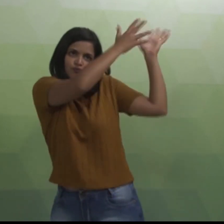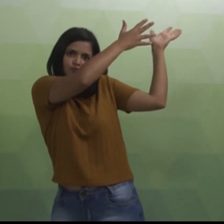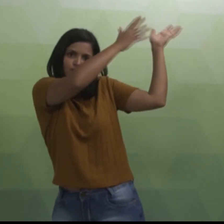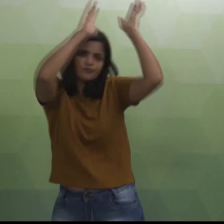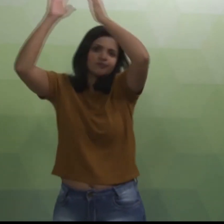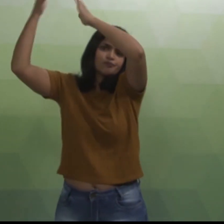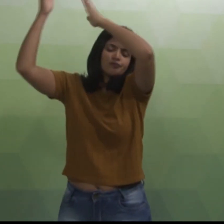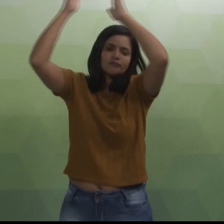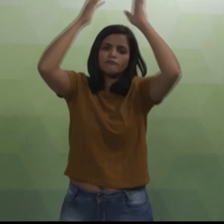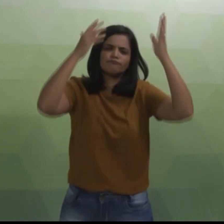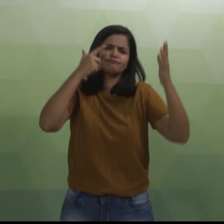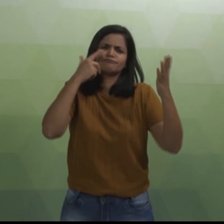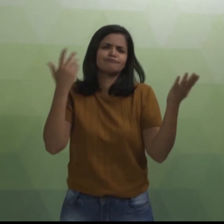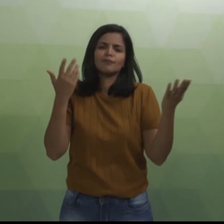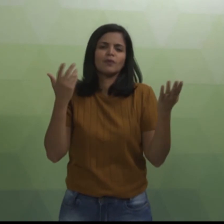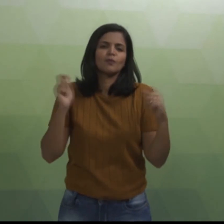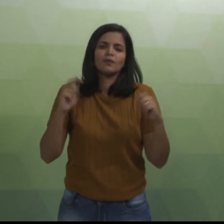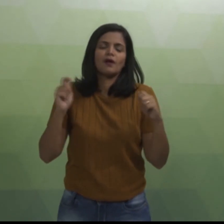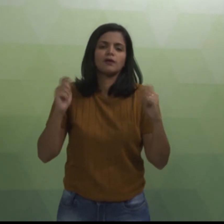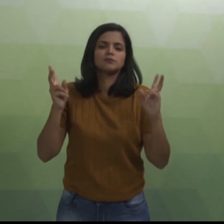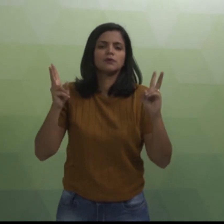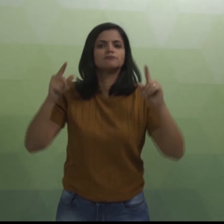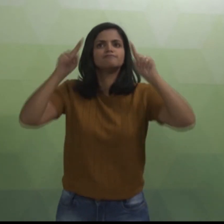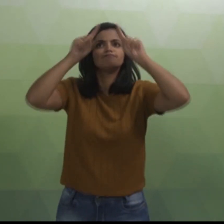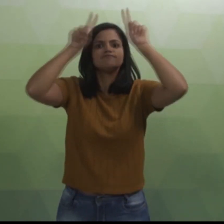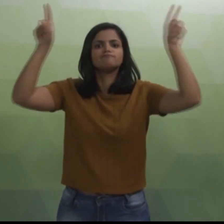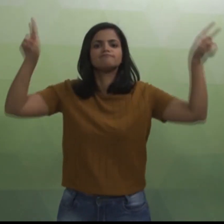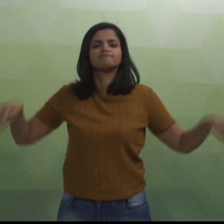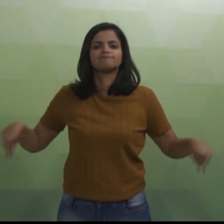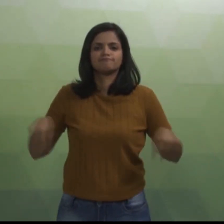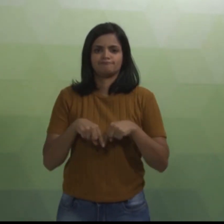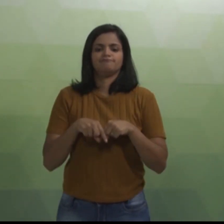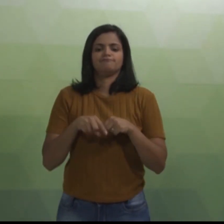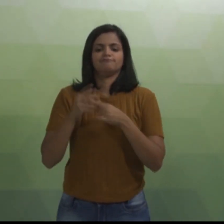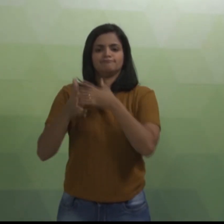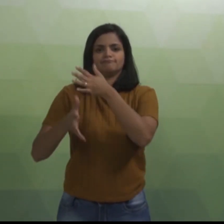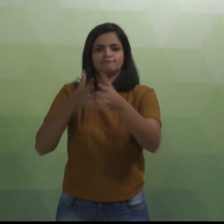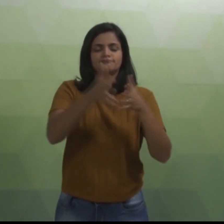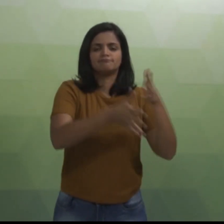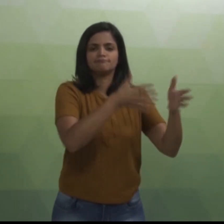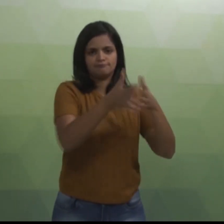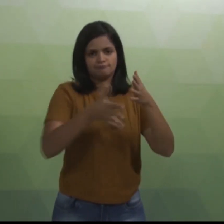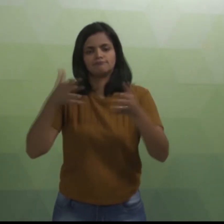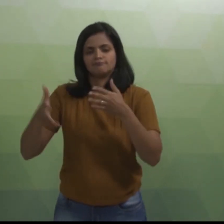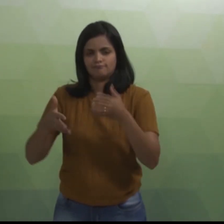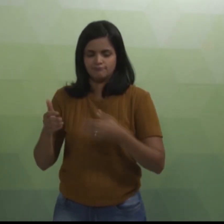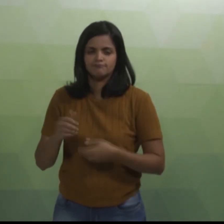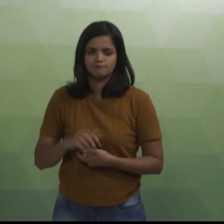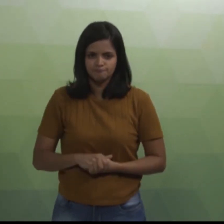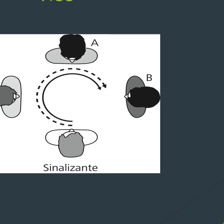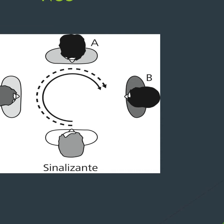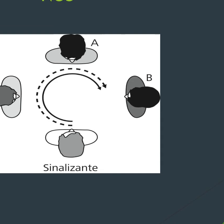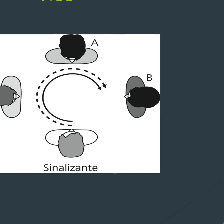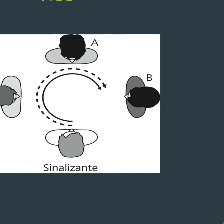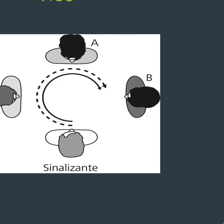Tenho as laterais, acima. Percebam que eu tenho aqui um quadrante onde eu vou sinalizar.